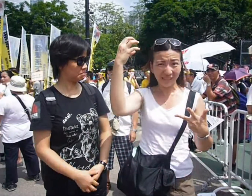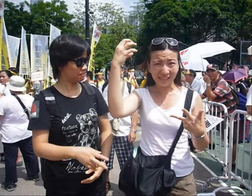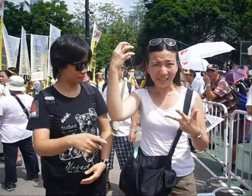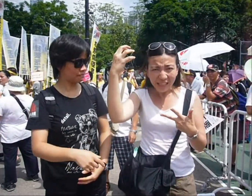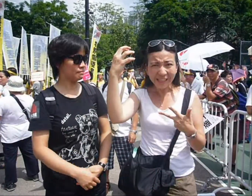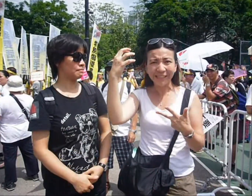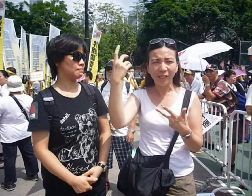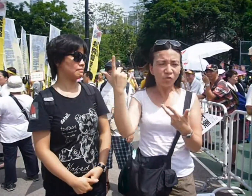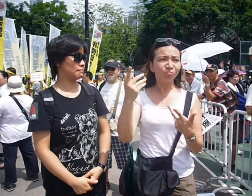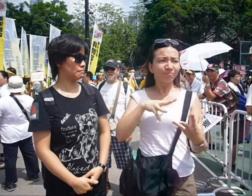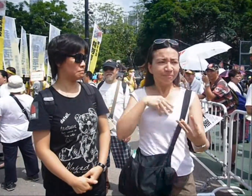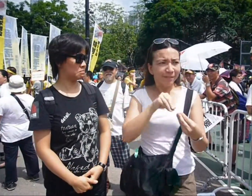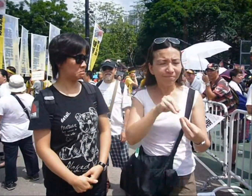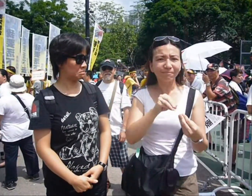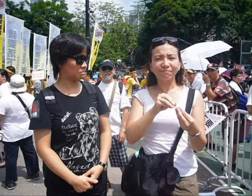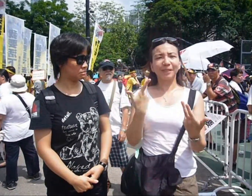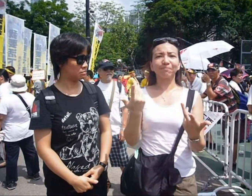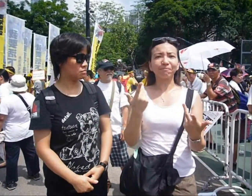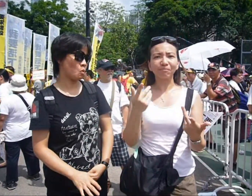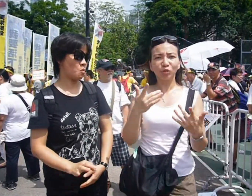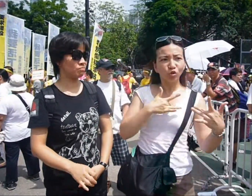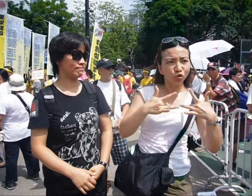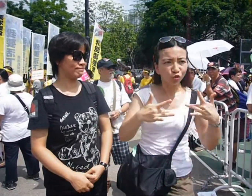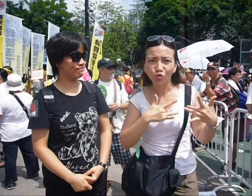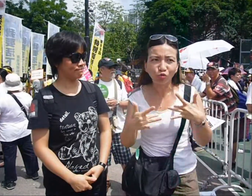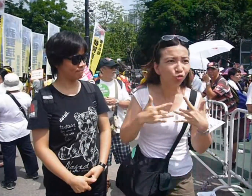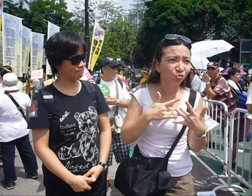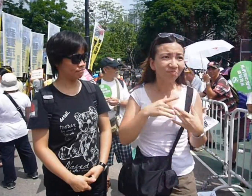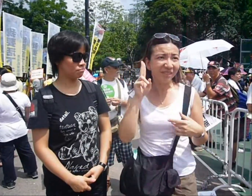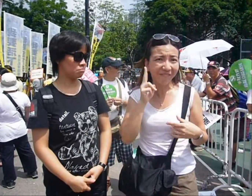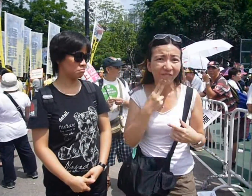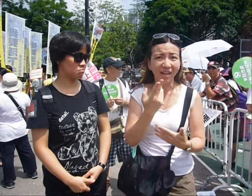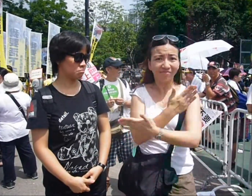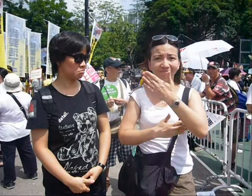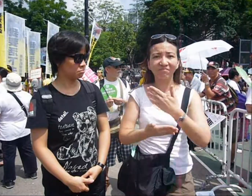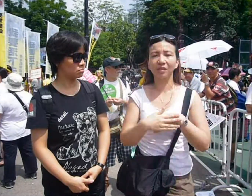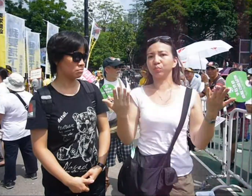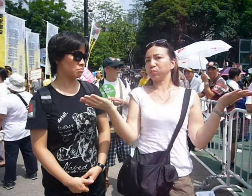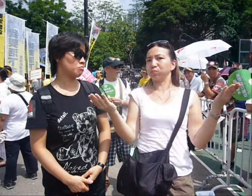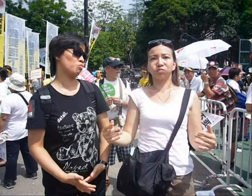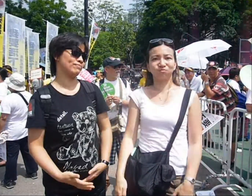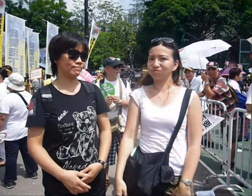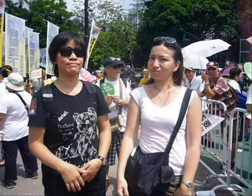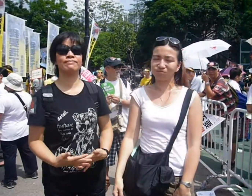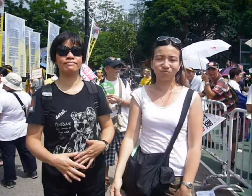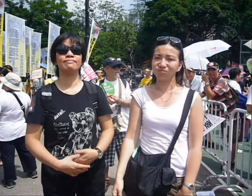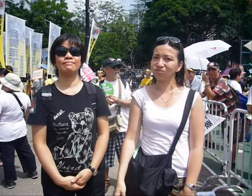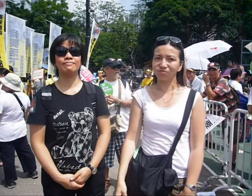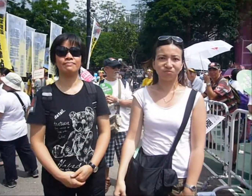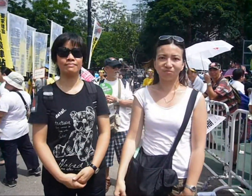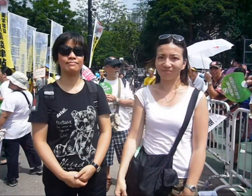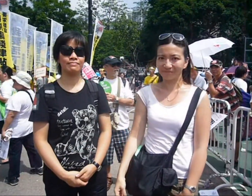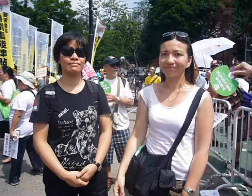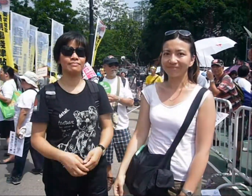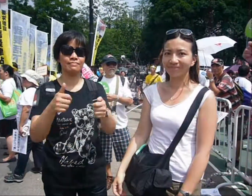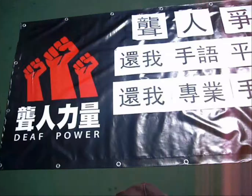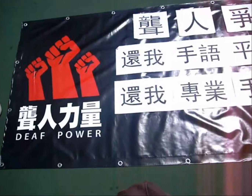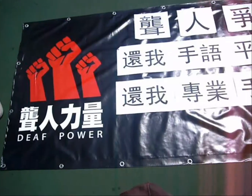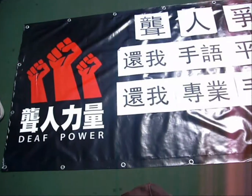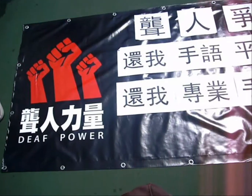嘅，大家盡量咧支持一下我哋民陣嘅工作啊！ 好，大家一齊唱歌，《長巷裏面第九 段》。我